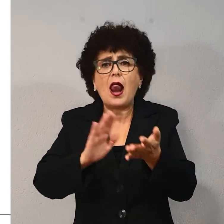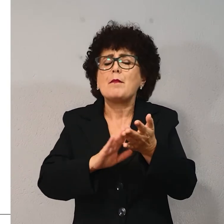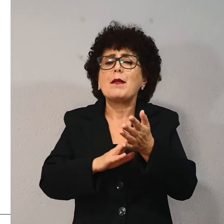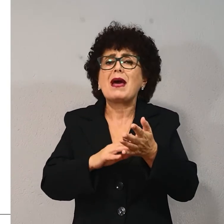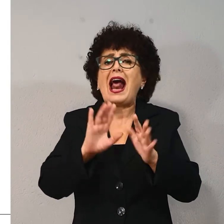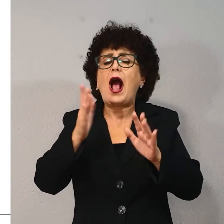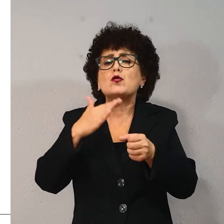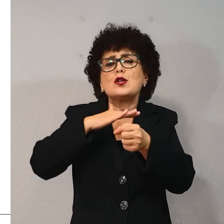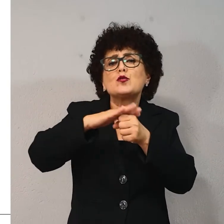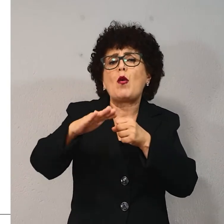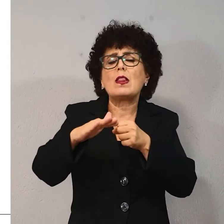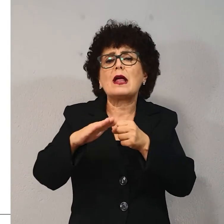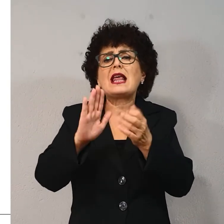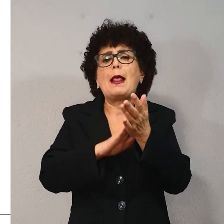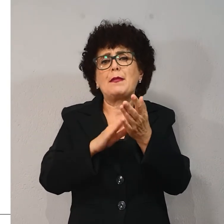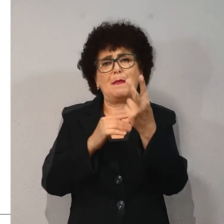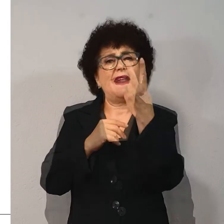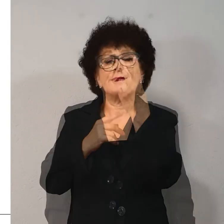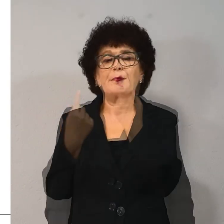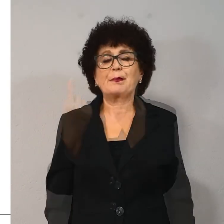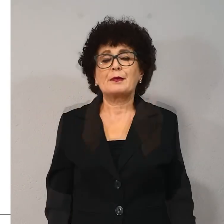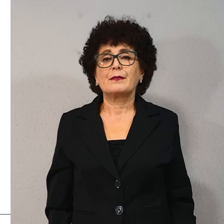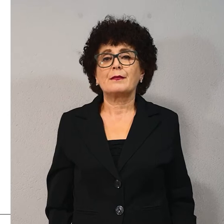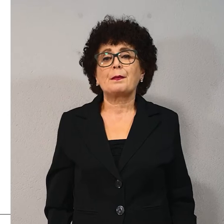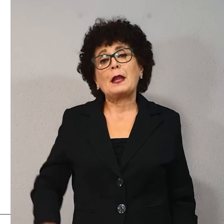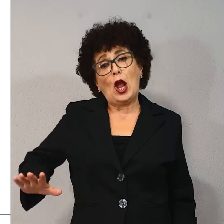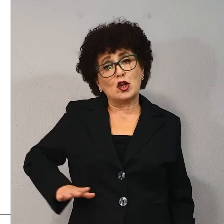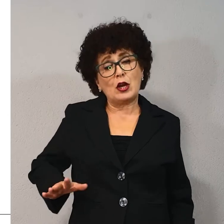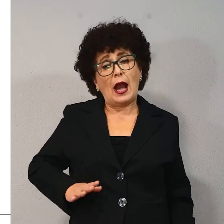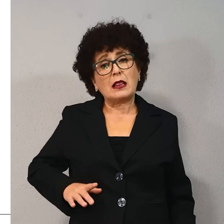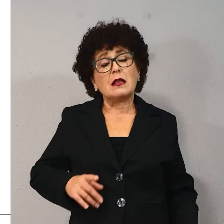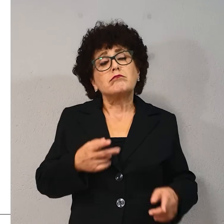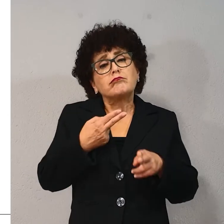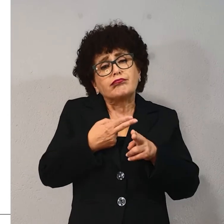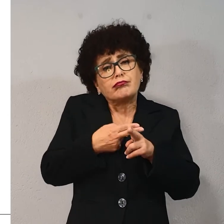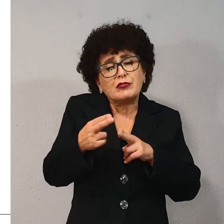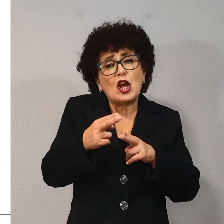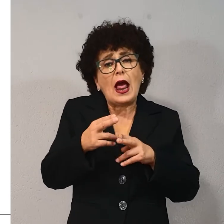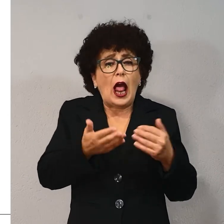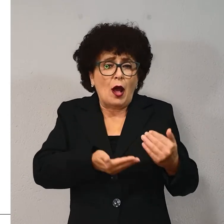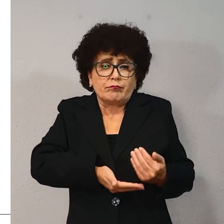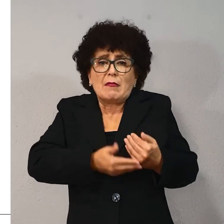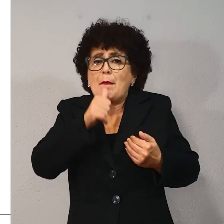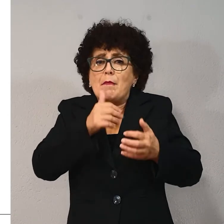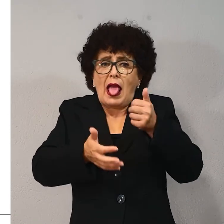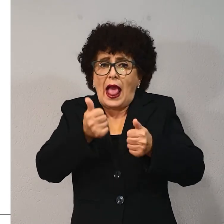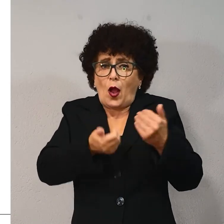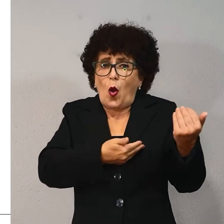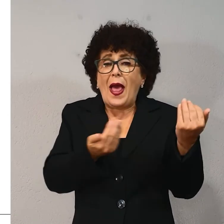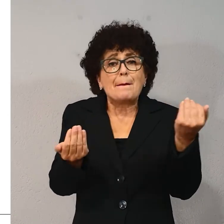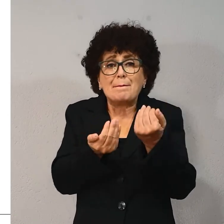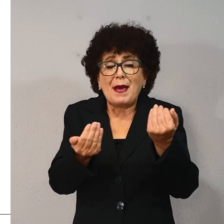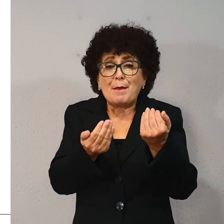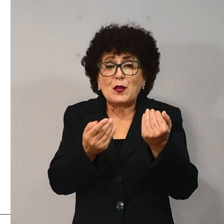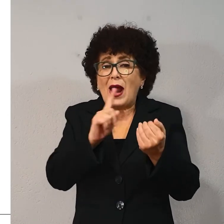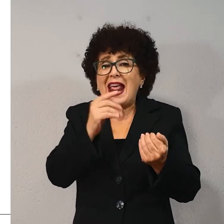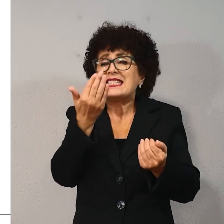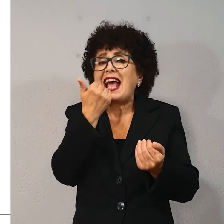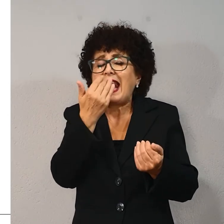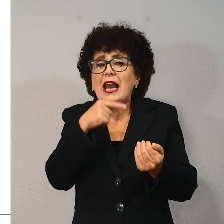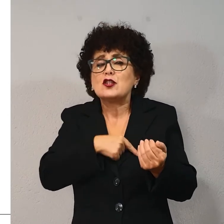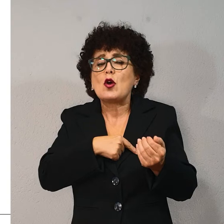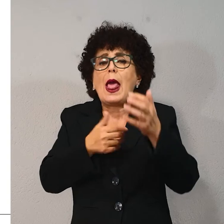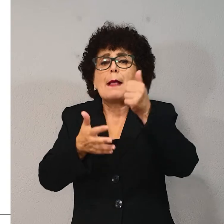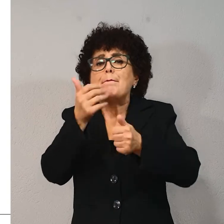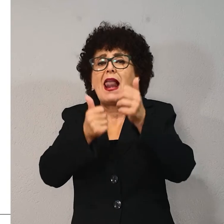се исполнети следните два услови. Жената ексклузивно дои, т.е. бебето не се храни со